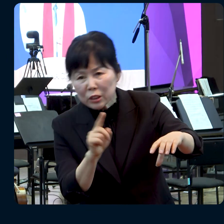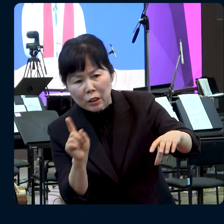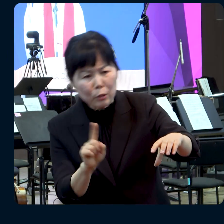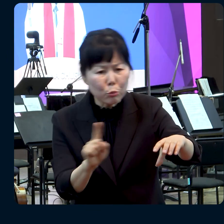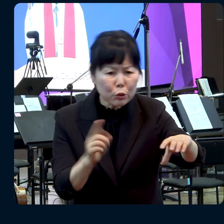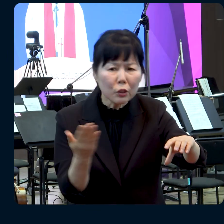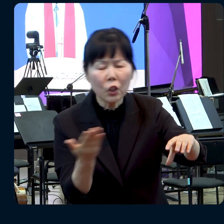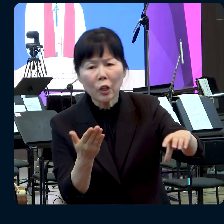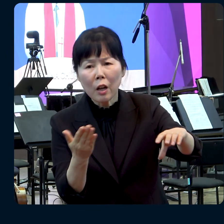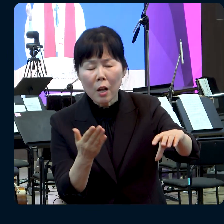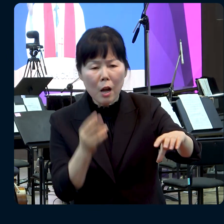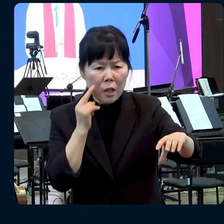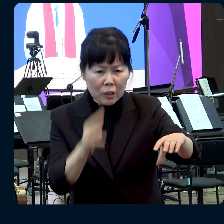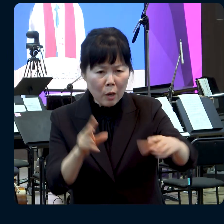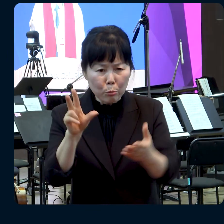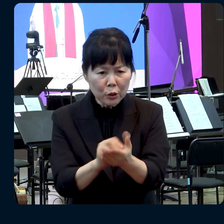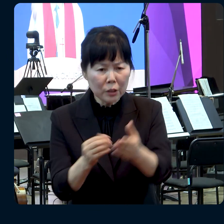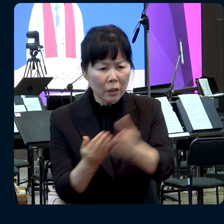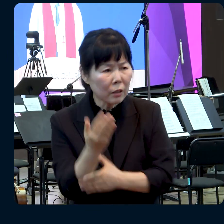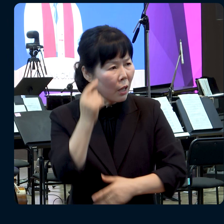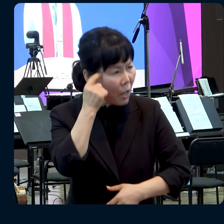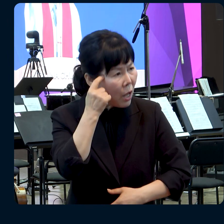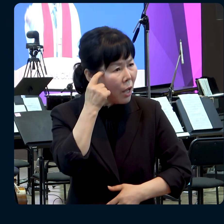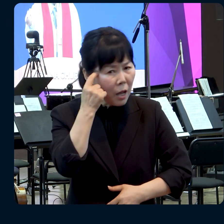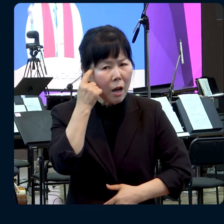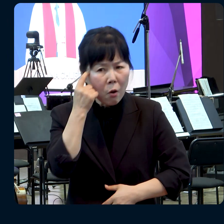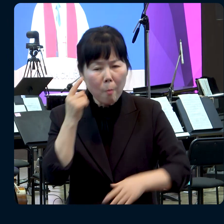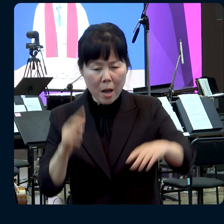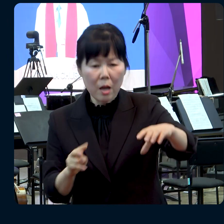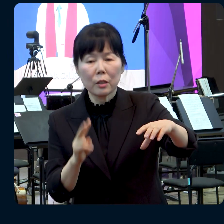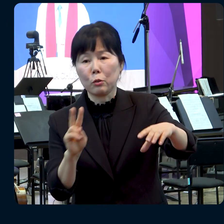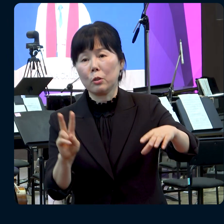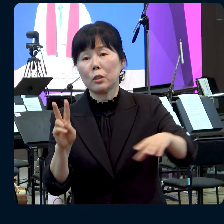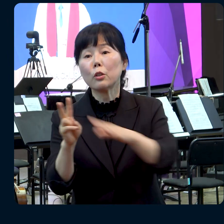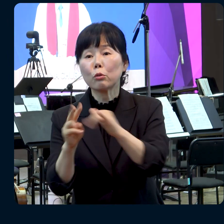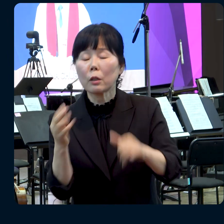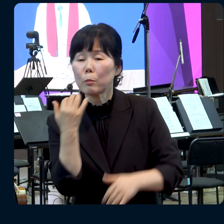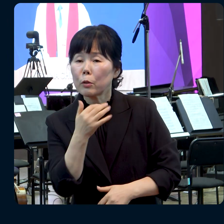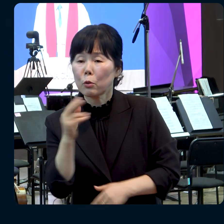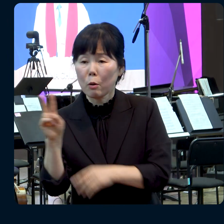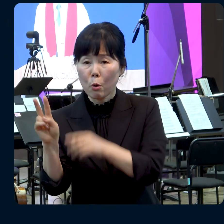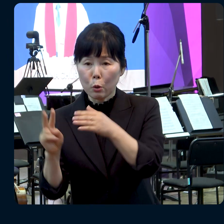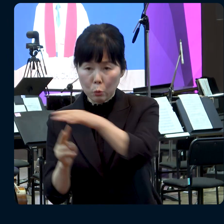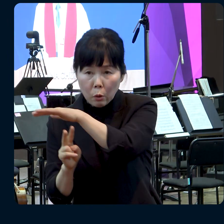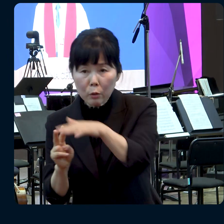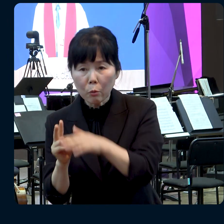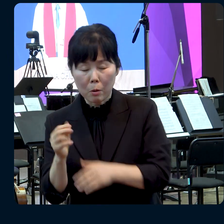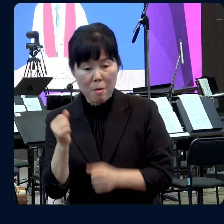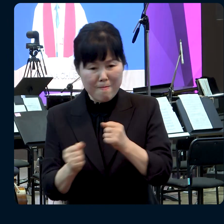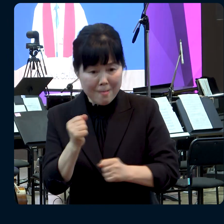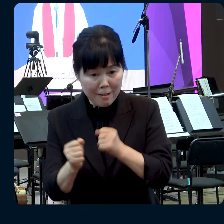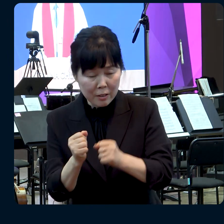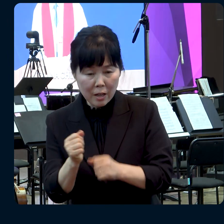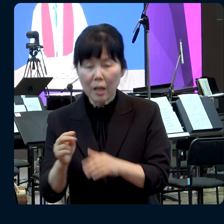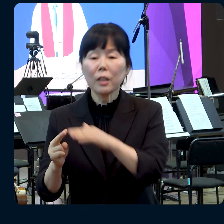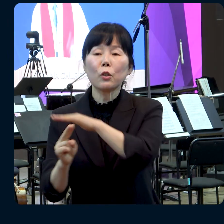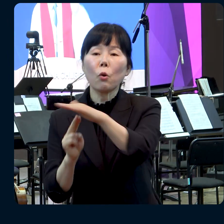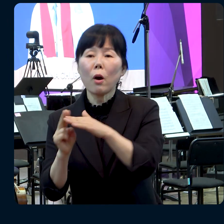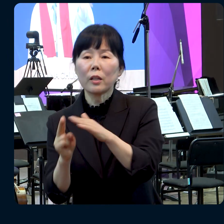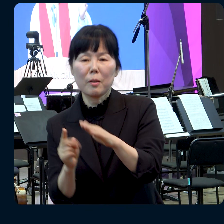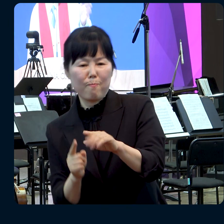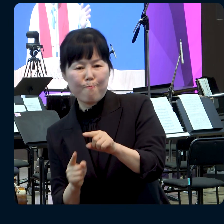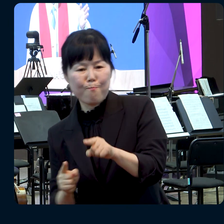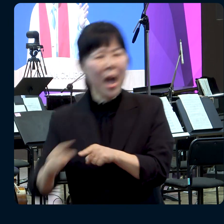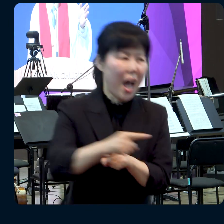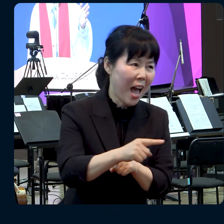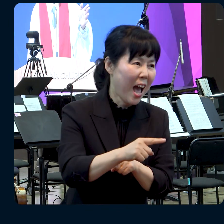뭔가 심각한 일이 일어났다고 생각해서 그래서 달려간 거예요. 그런데 둘 중에 달리기가 빠른 요한이 먼저 도착을